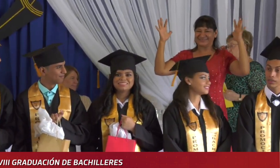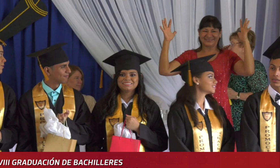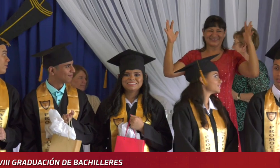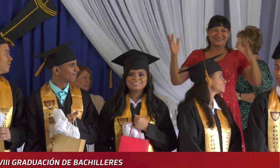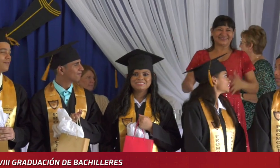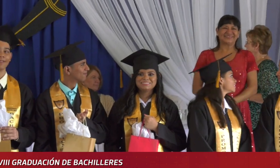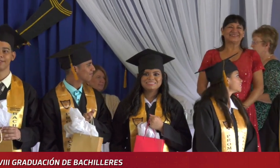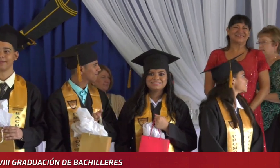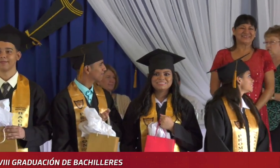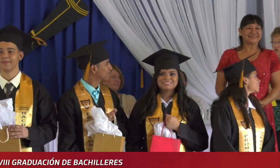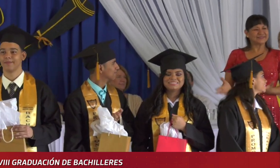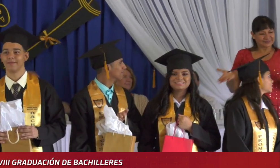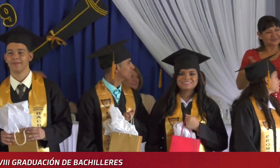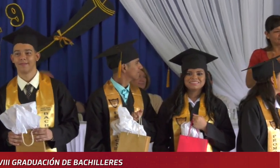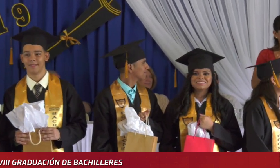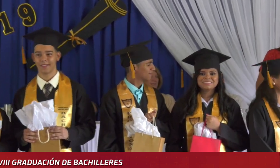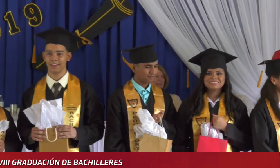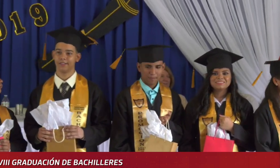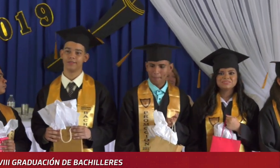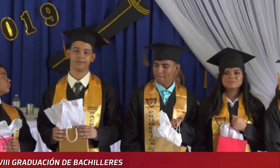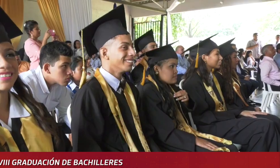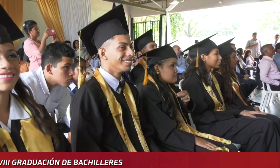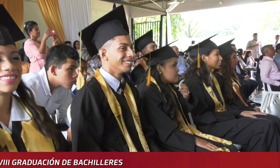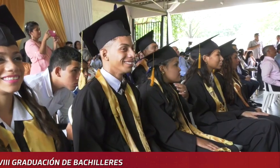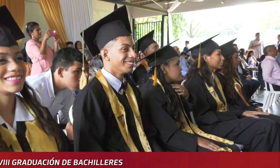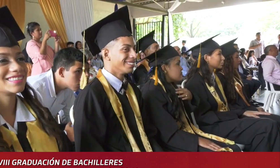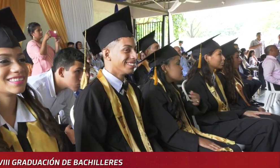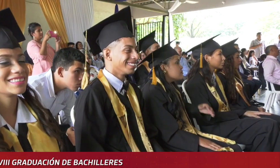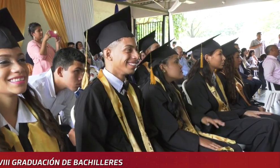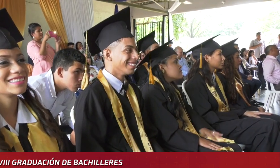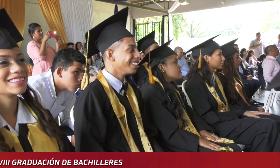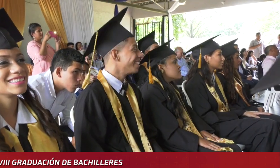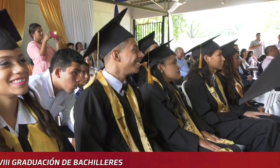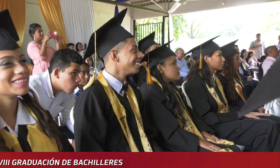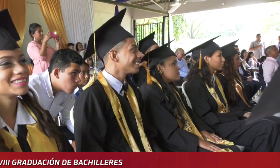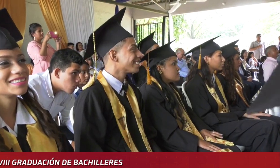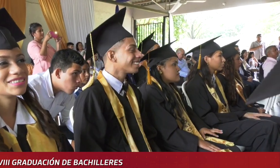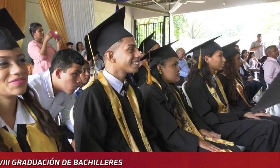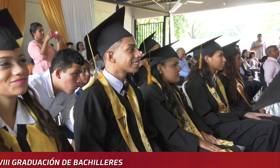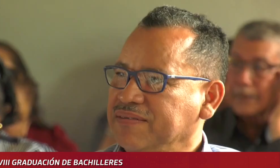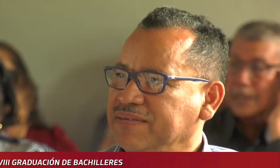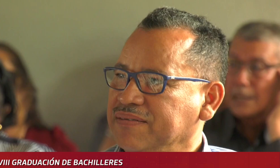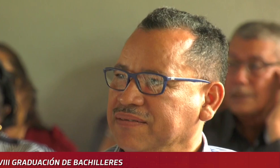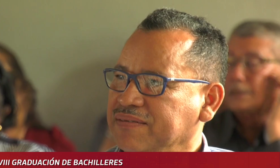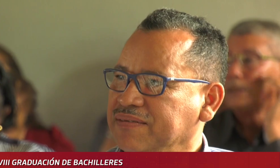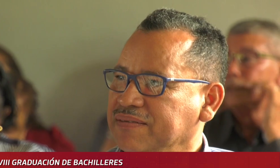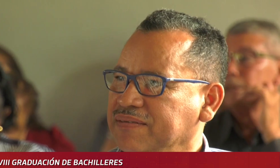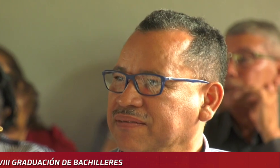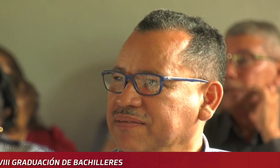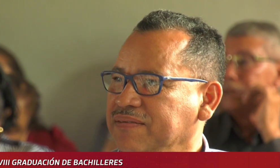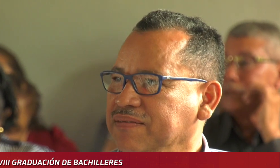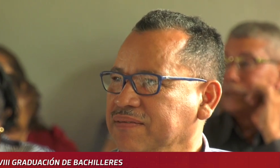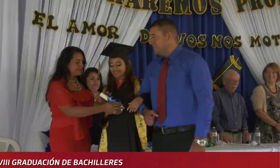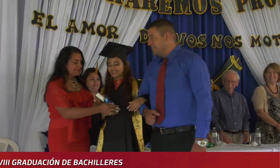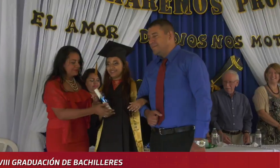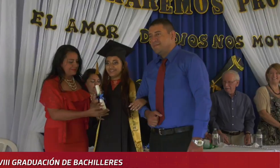ellas existe zozobra de lo que pasará con la educación superior de estos estudiantes, porque en Nicaragua no todas las universidades